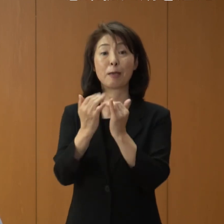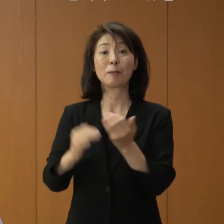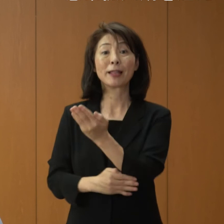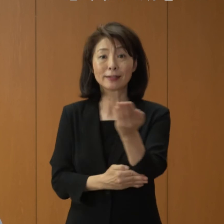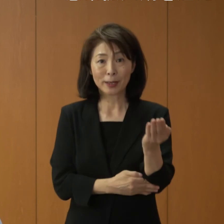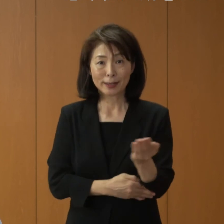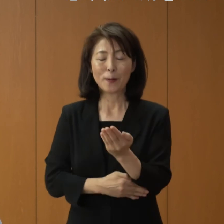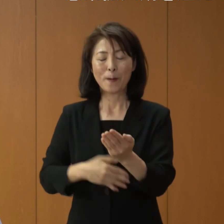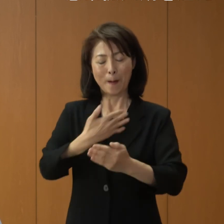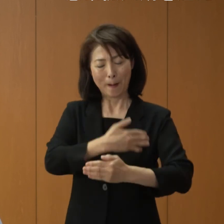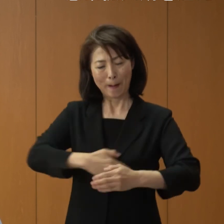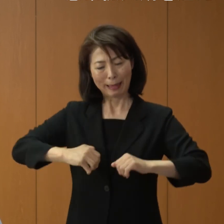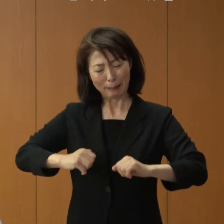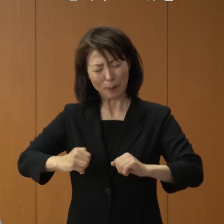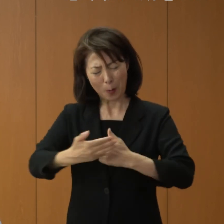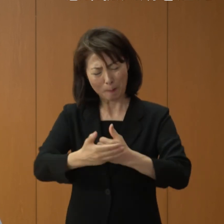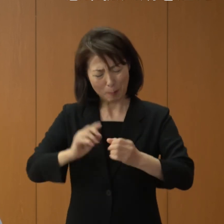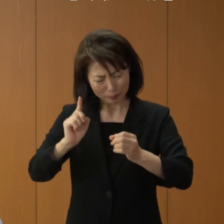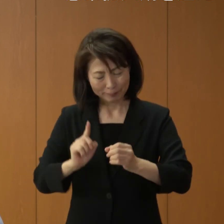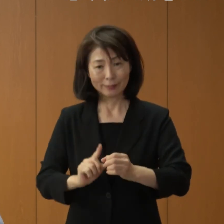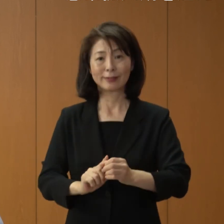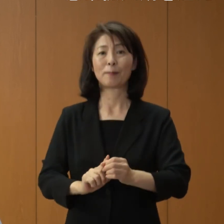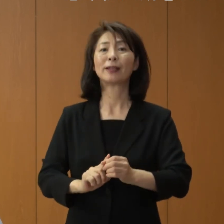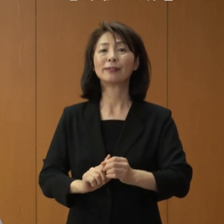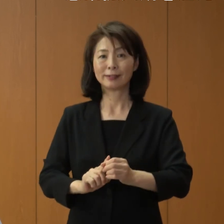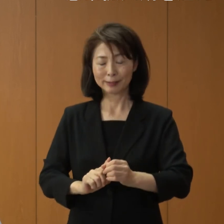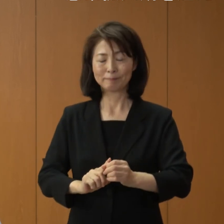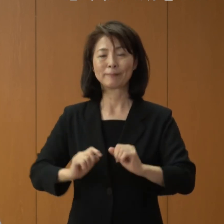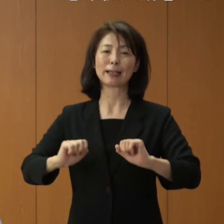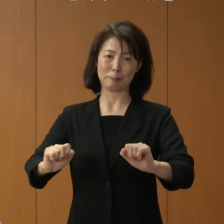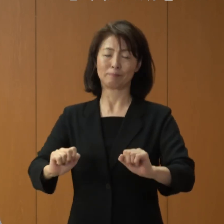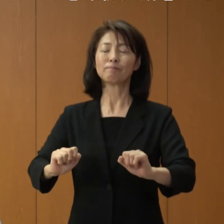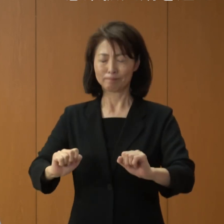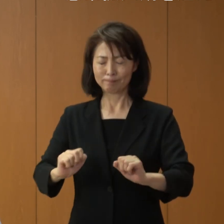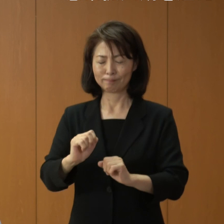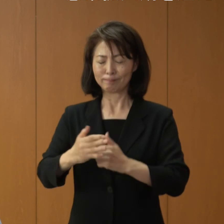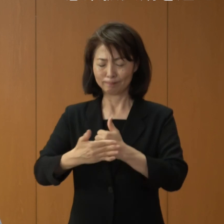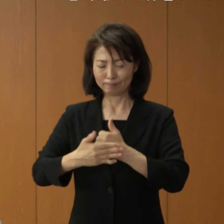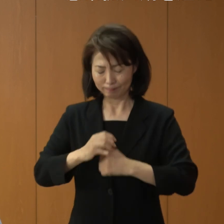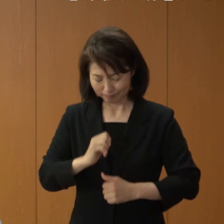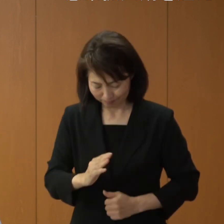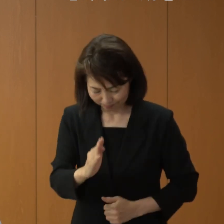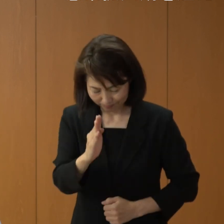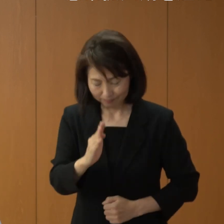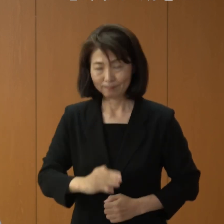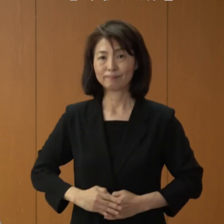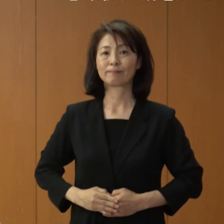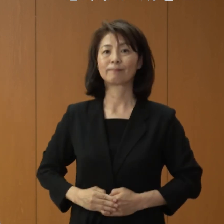の健康を守るための措置でありますので、よろしくご理解ください。